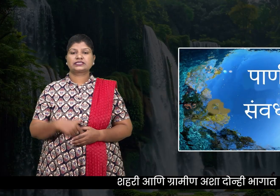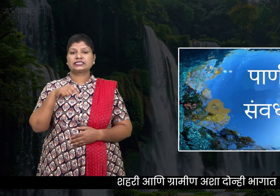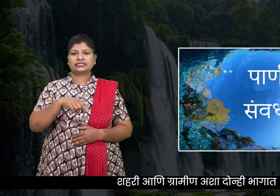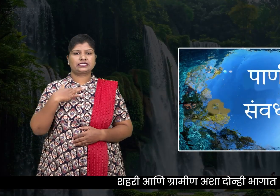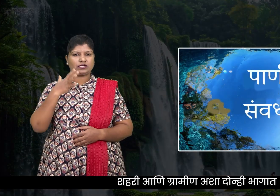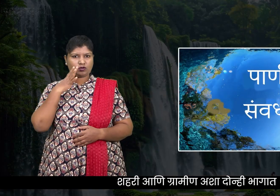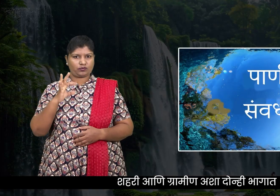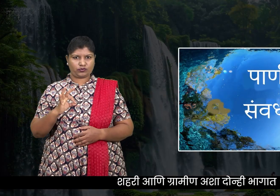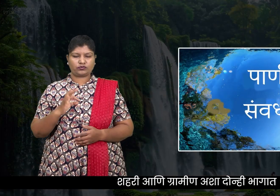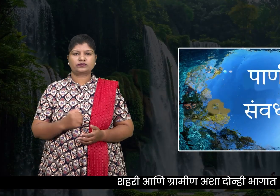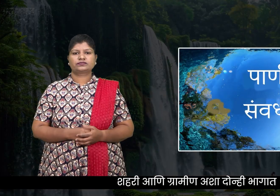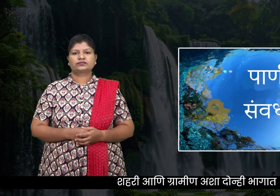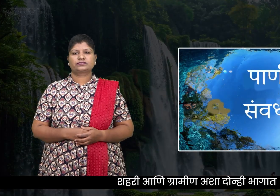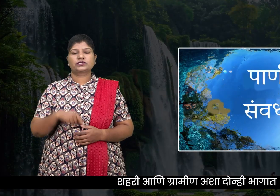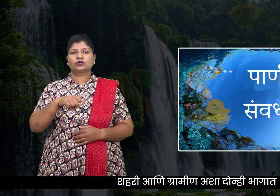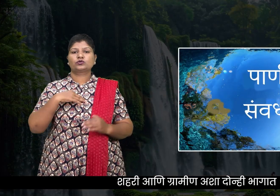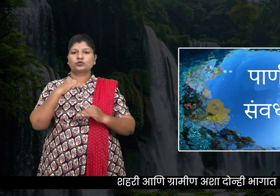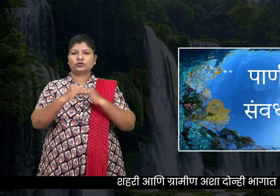शहरी आणि ग्रामीण अशा दोन्ही भागात